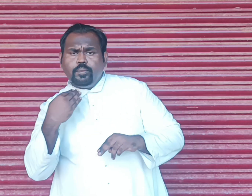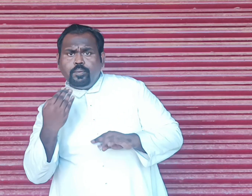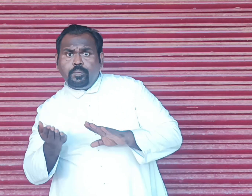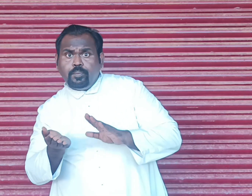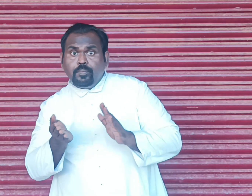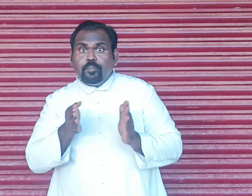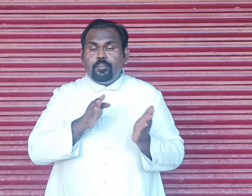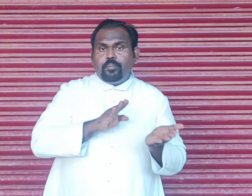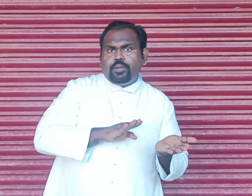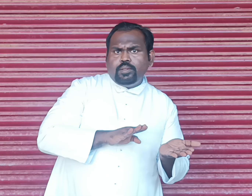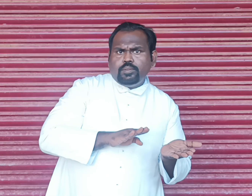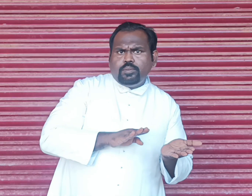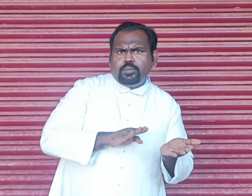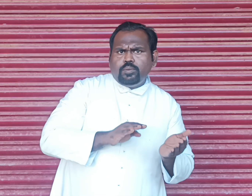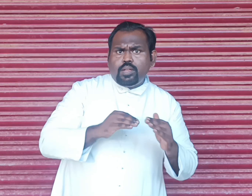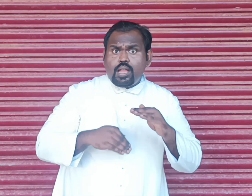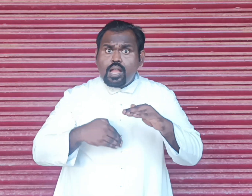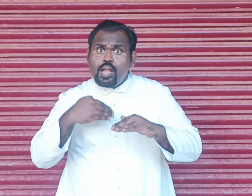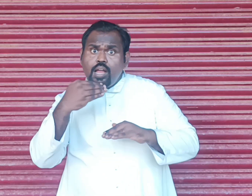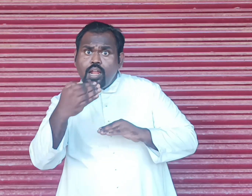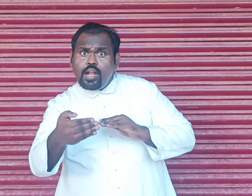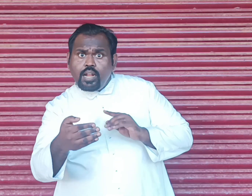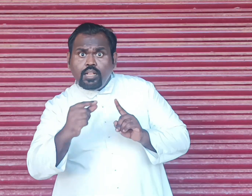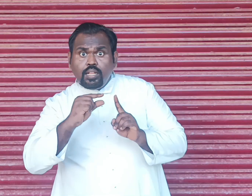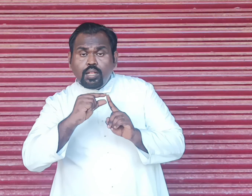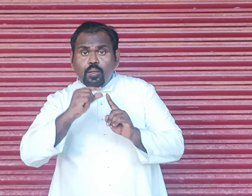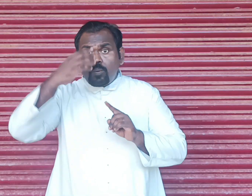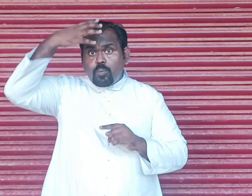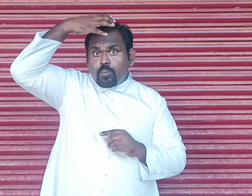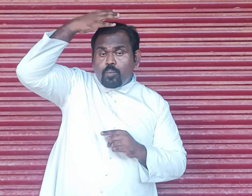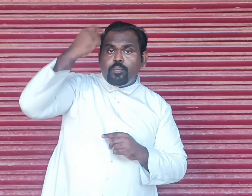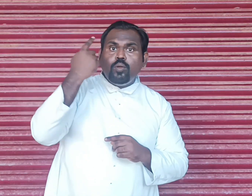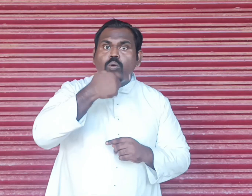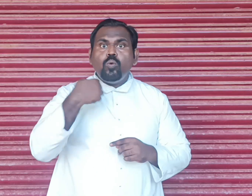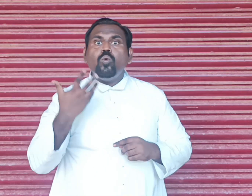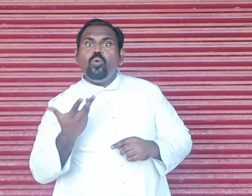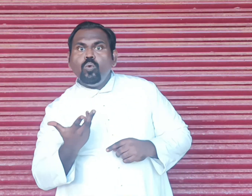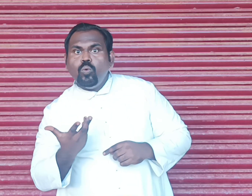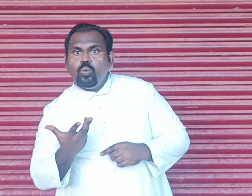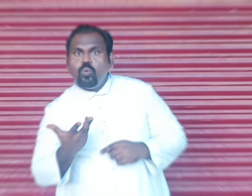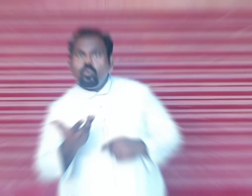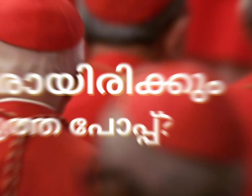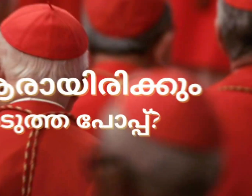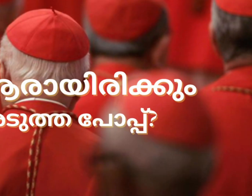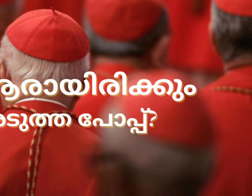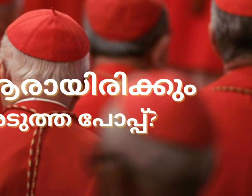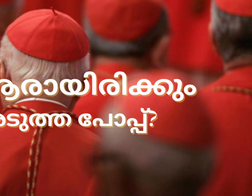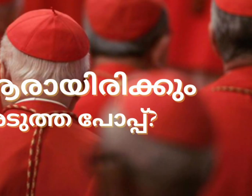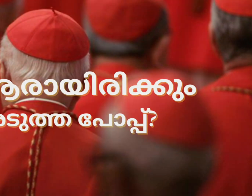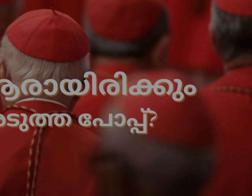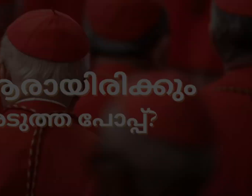ഫ്രാൻസിസ് പാപ്പ കാലം ചെയ്തു. അടുത്ത പാപ്പ ആരായിരിക്കും?